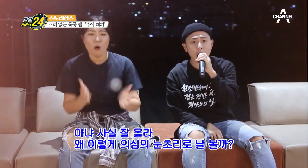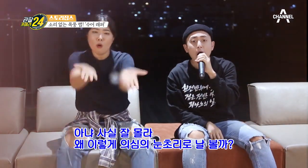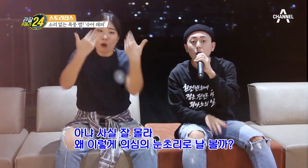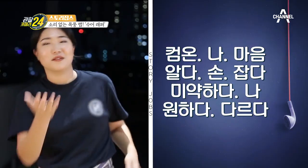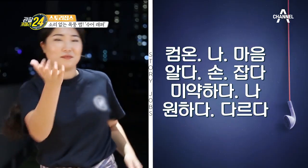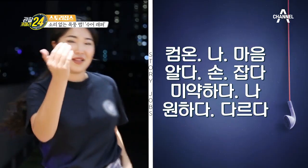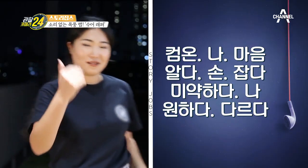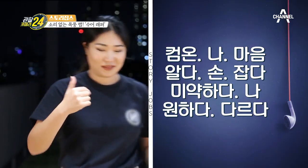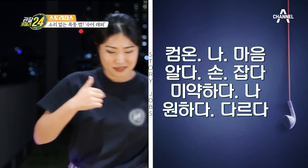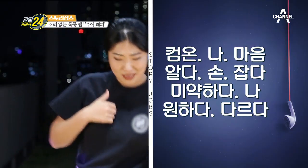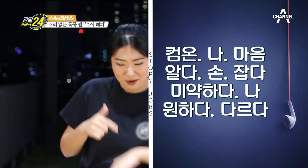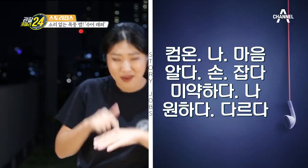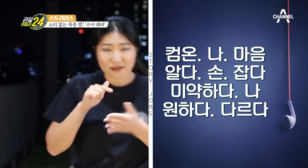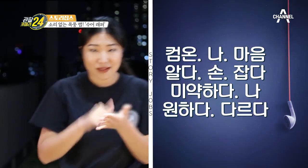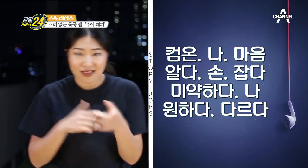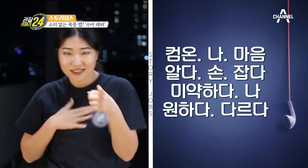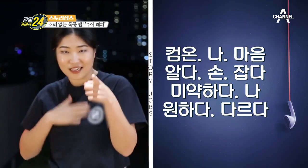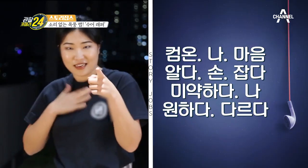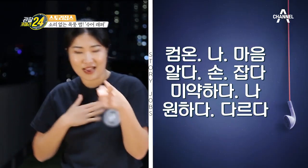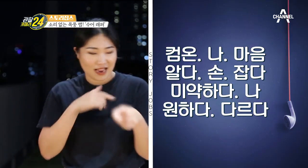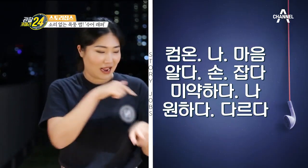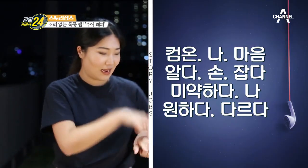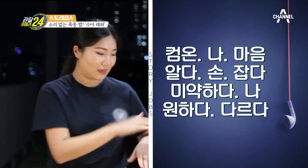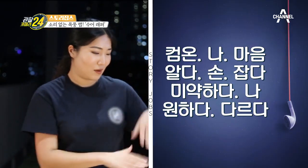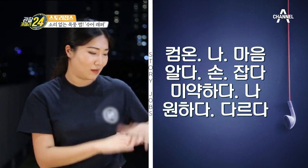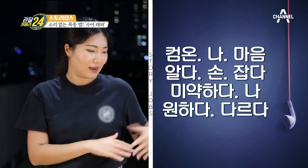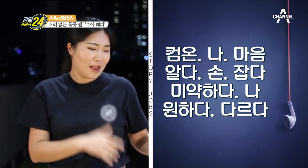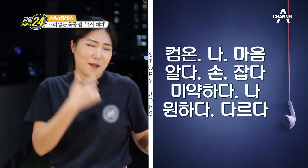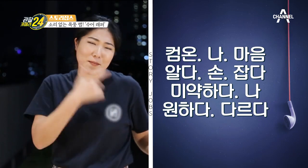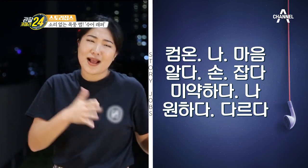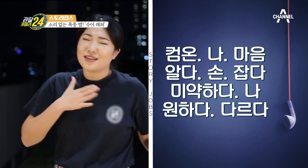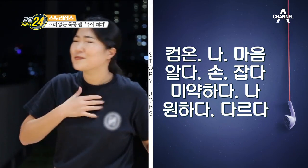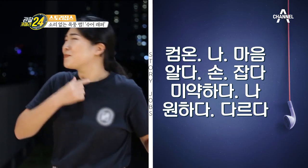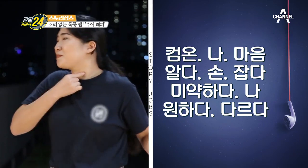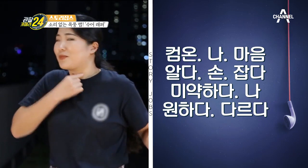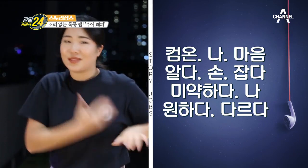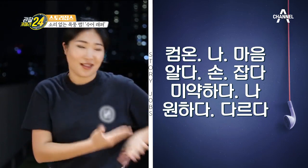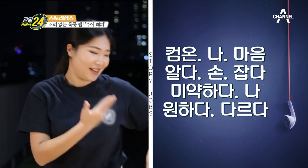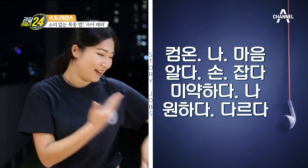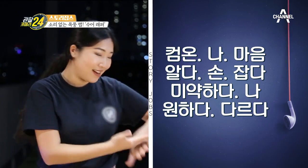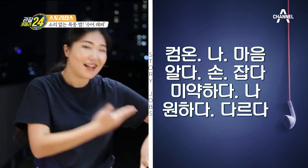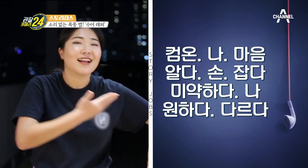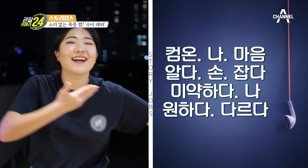내 맘 알잖아 소는 내 맘과는 달라